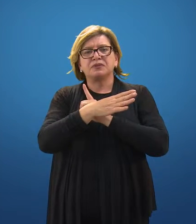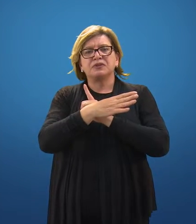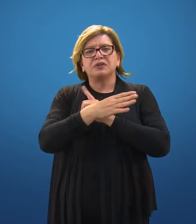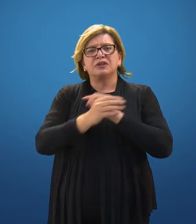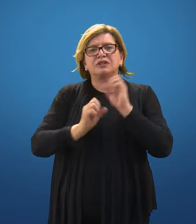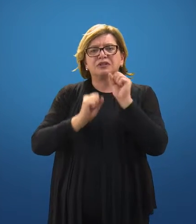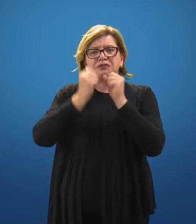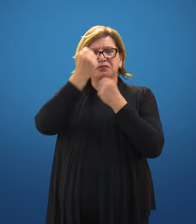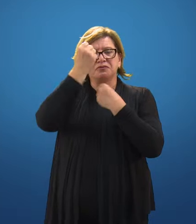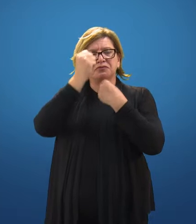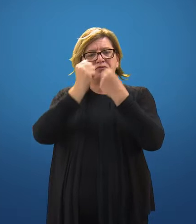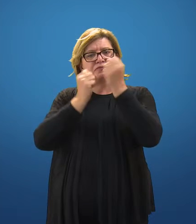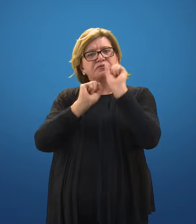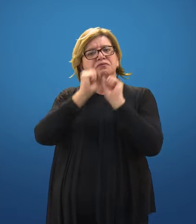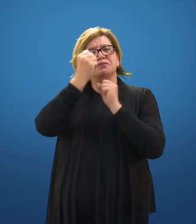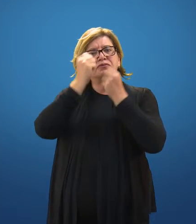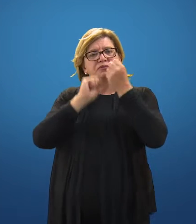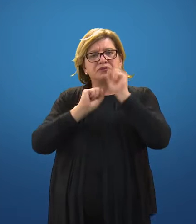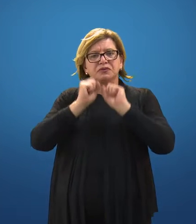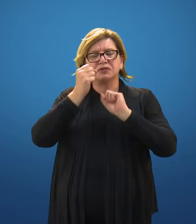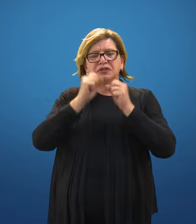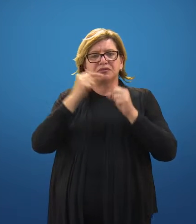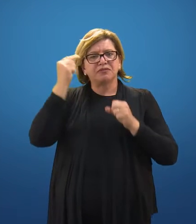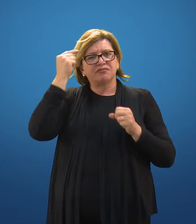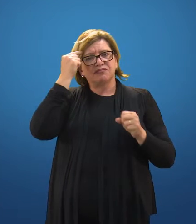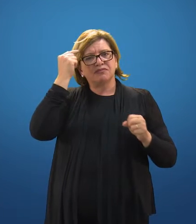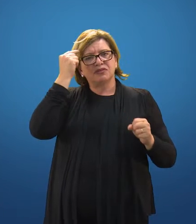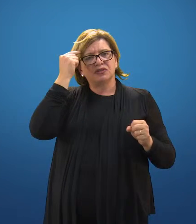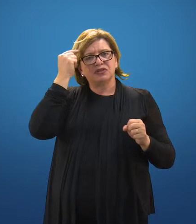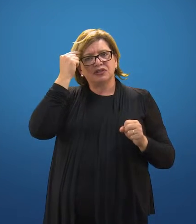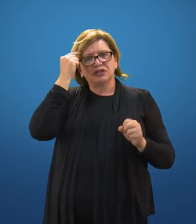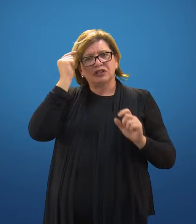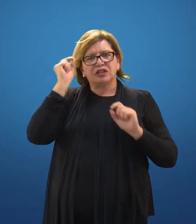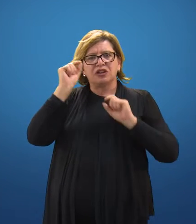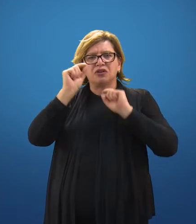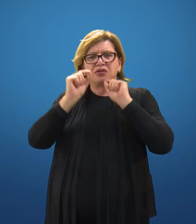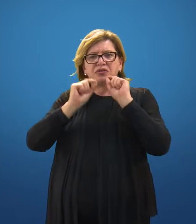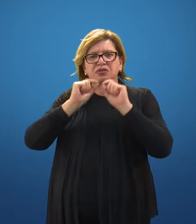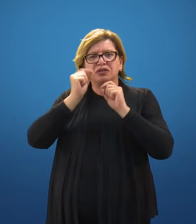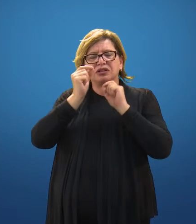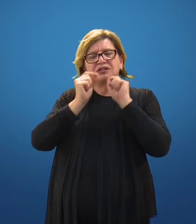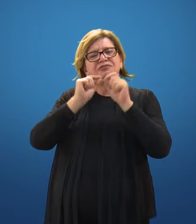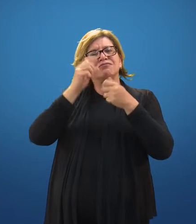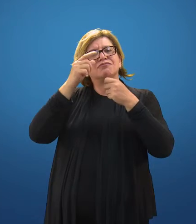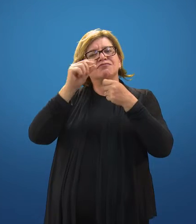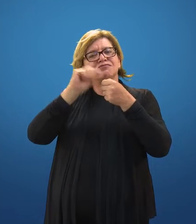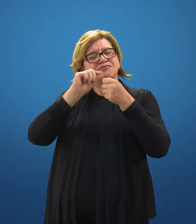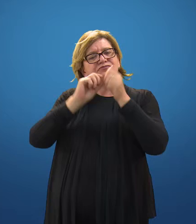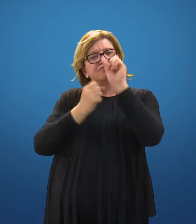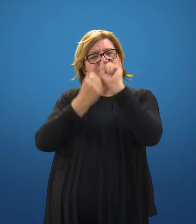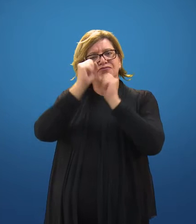as indústrias encontraram para racionalizar aí o seu sistema de produção.